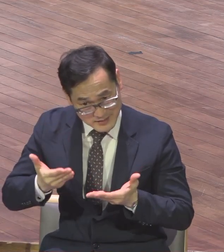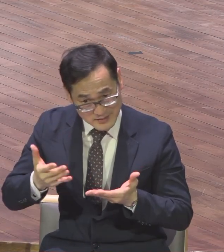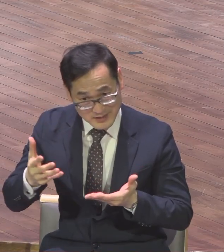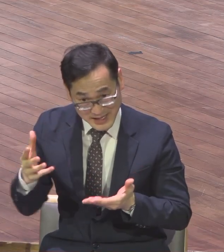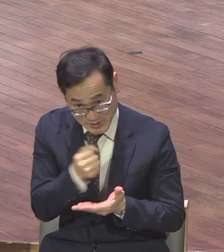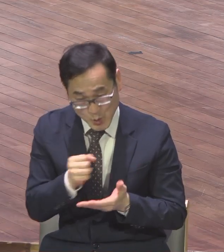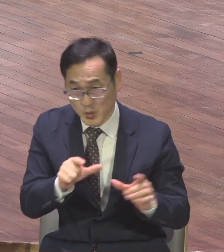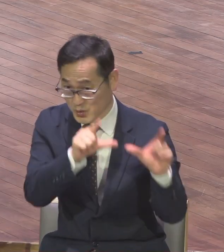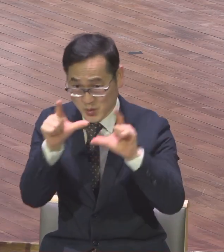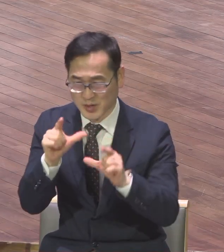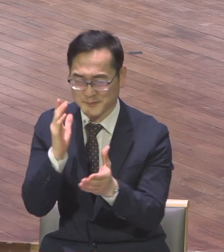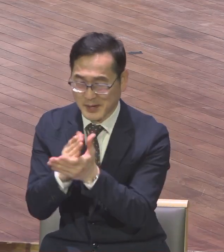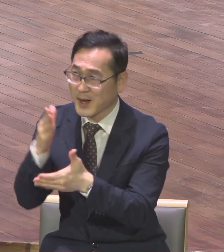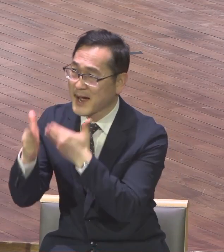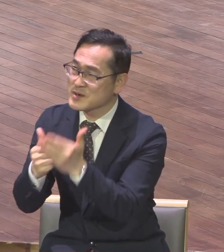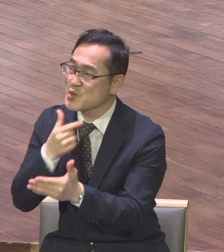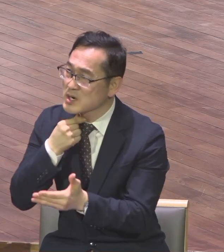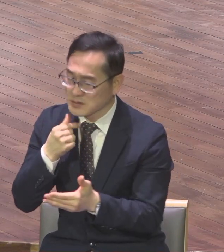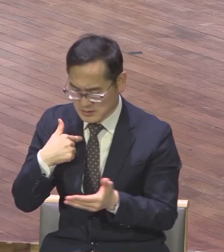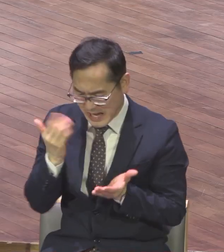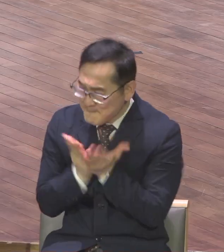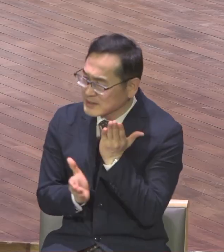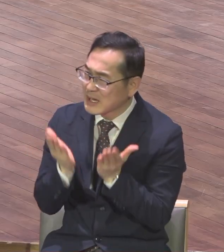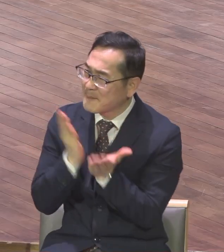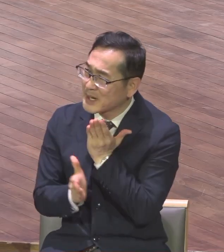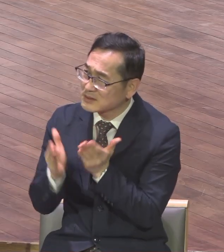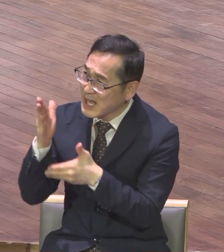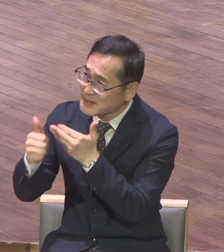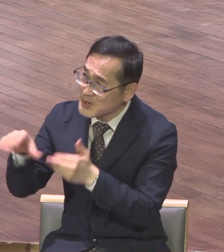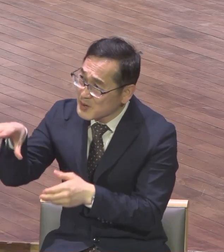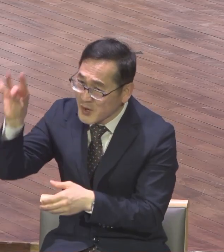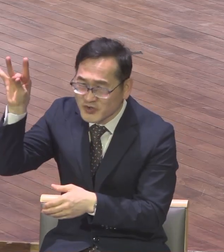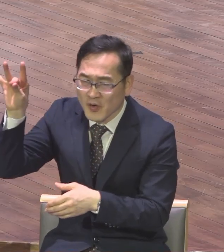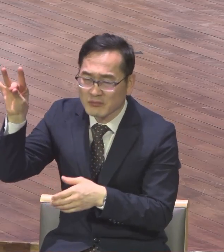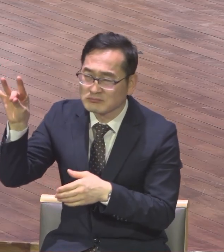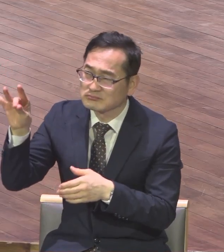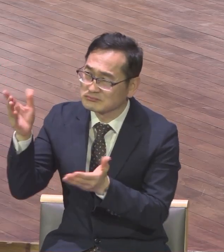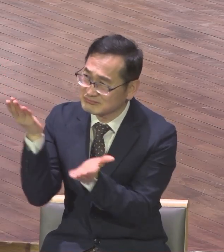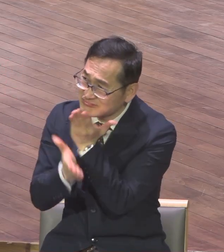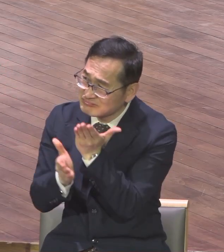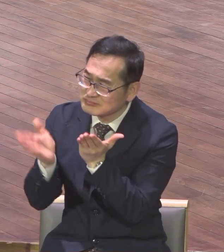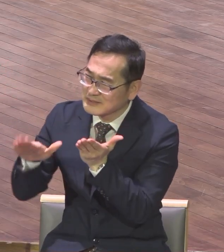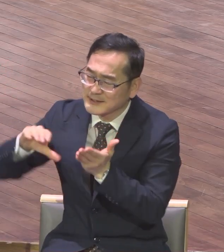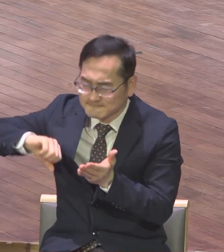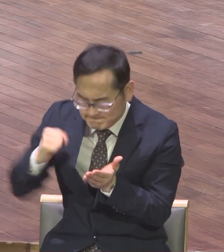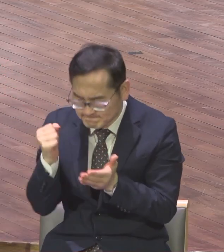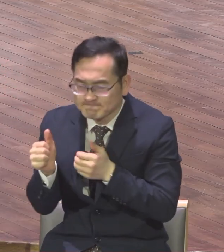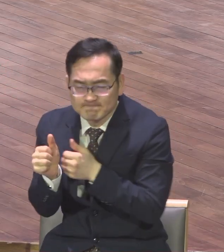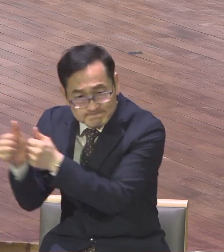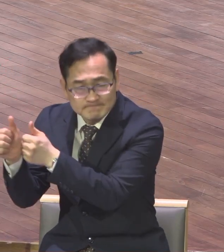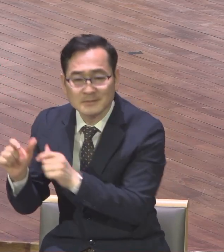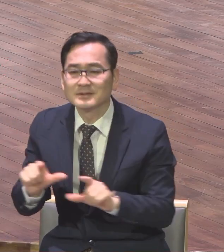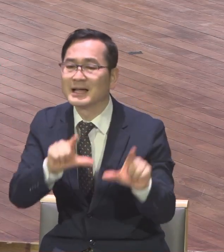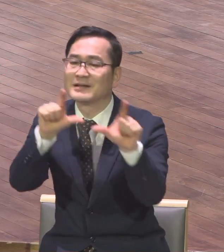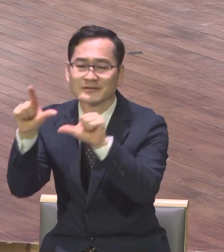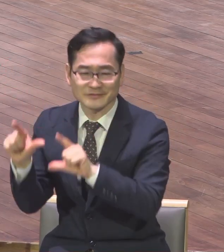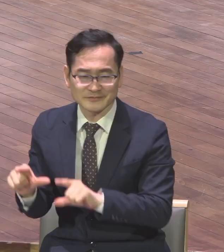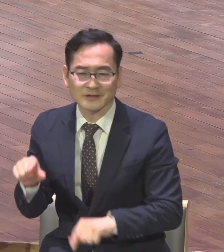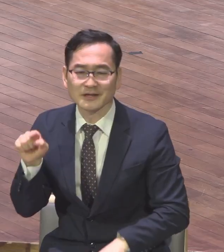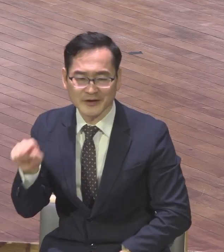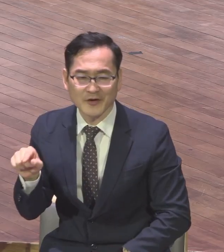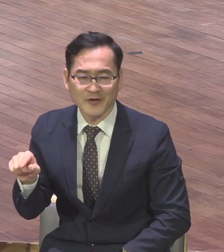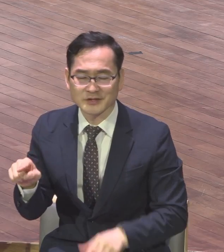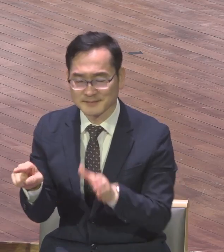거기에 순종하는 삶을 사는 것이 성경적 신앙생활이다. 그런데 거의 안 해요.